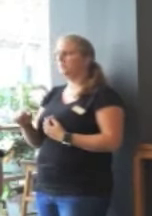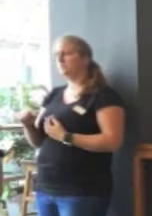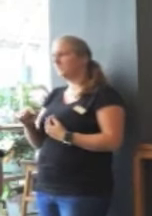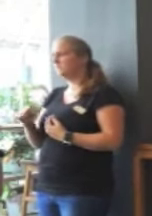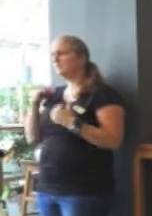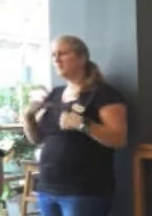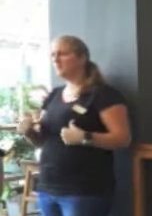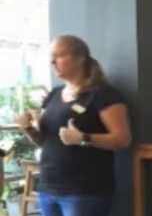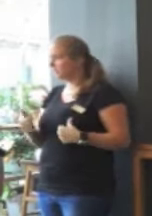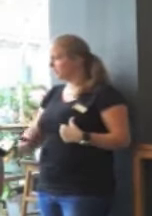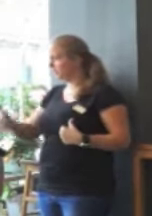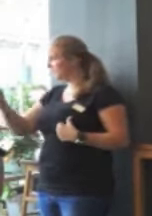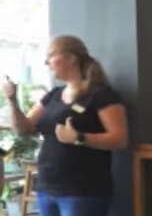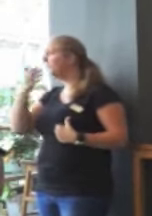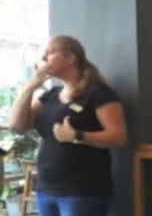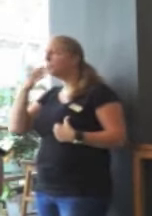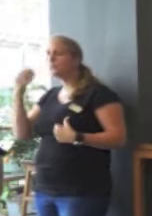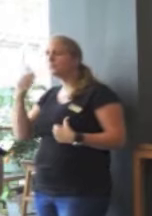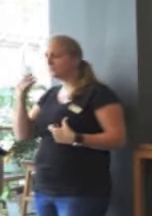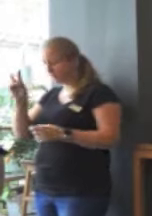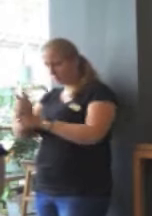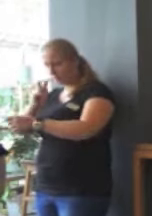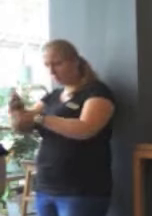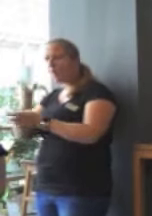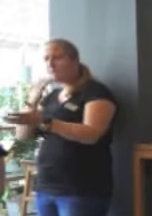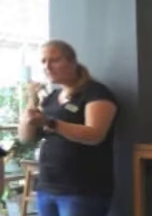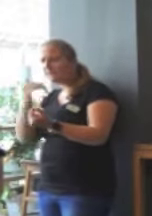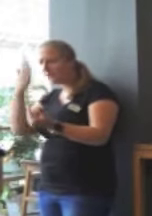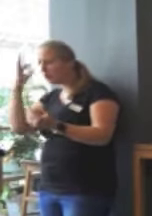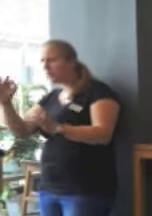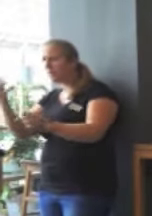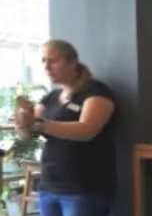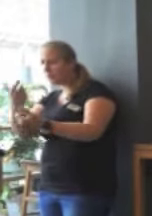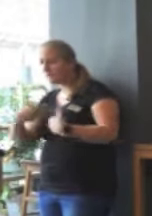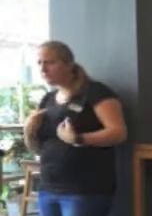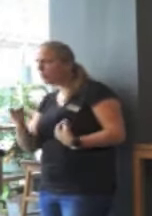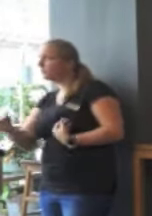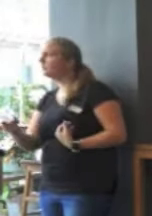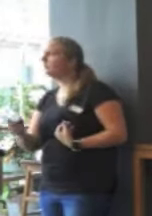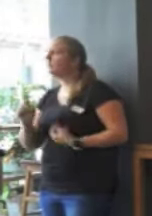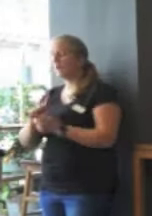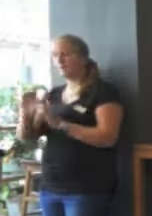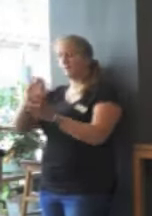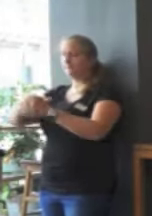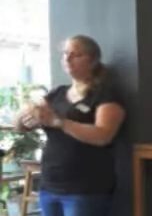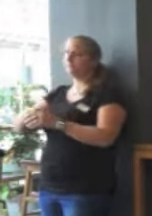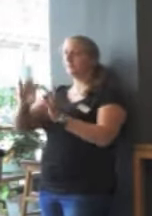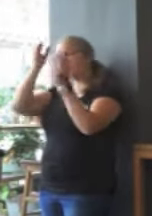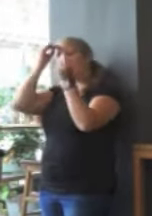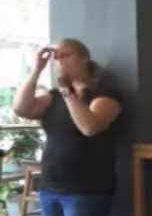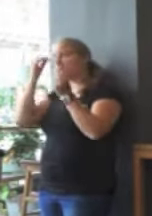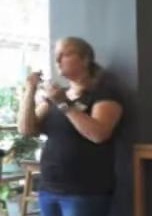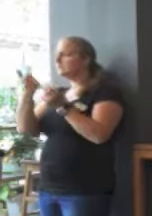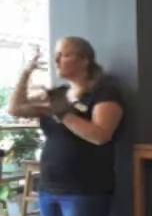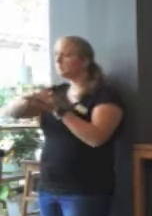faktiskt inte efterfrågade vilken kunskap man hade fått. Och då hade man kanske gått en utbildning på ett halvår, 7 månader och